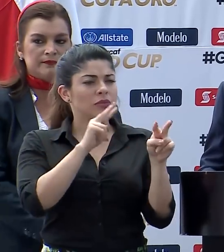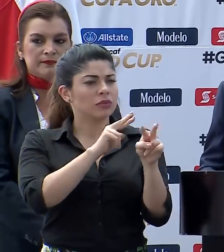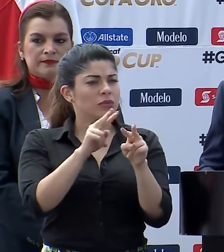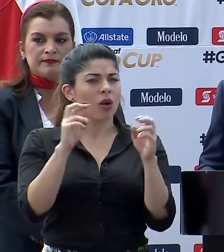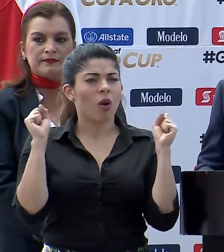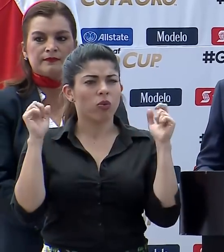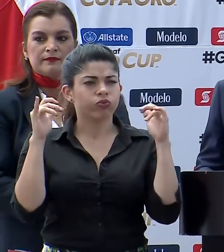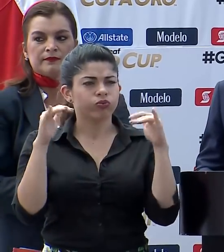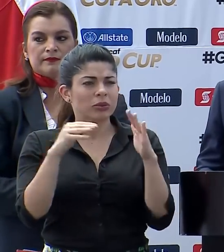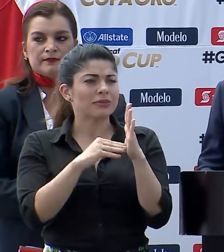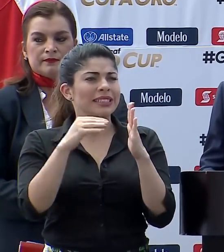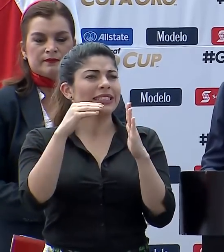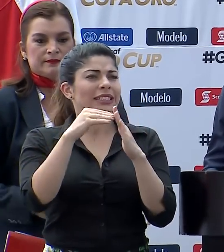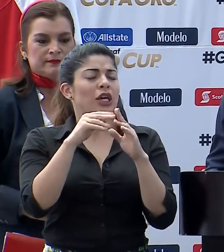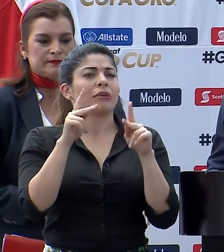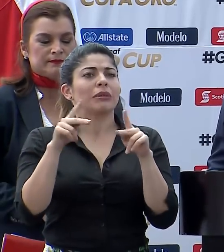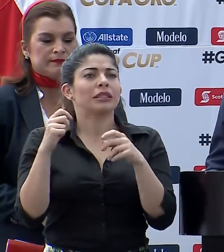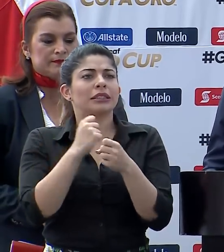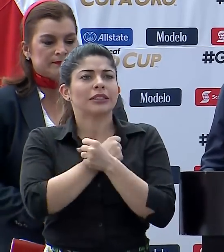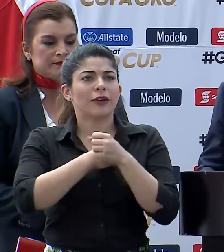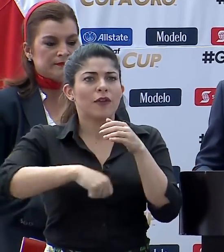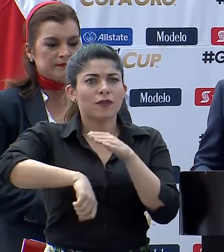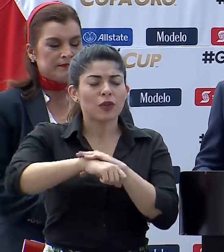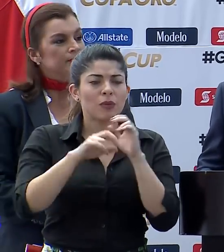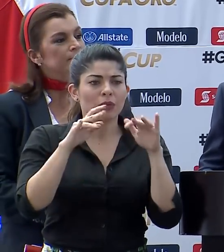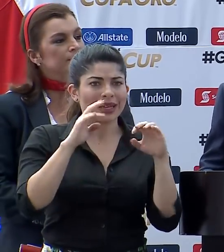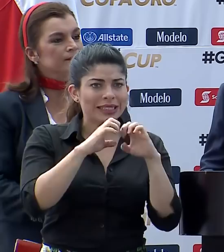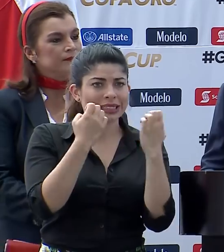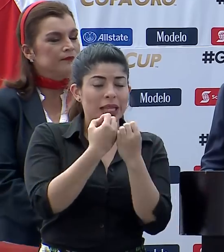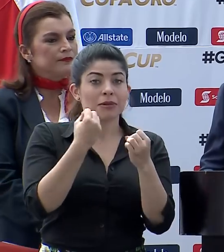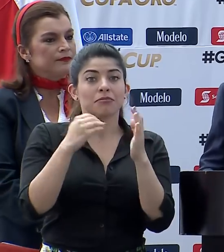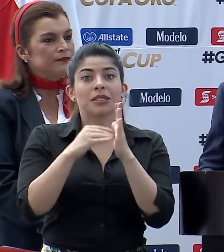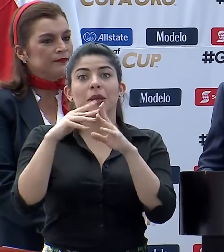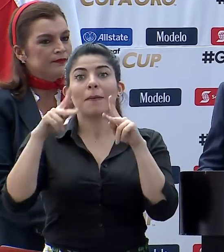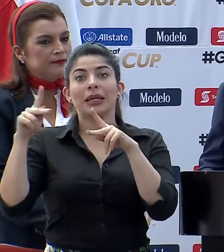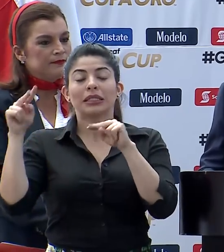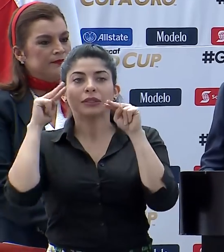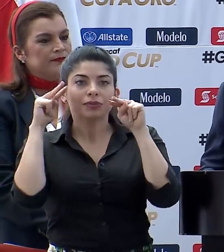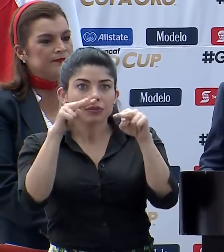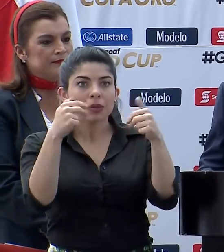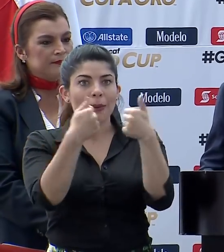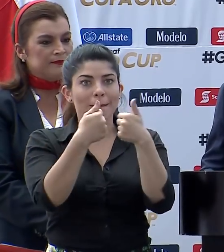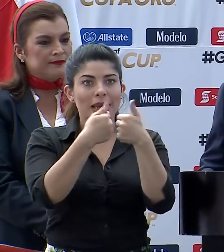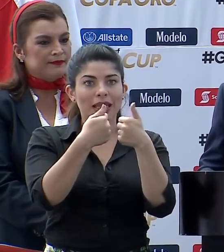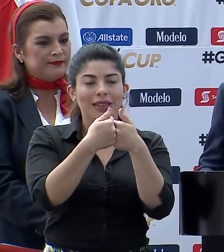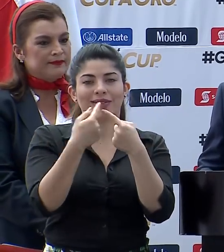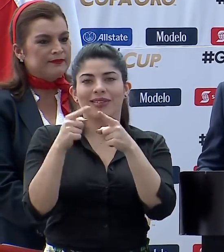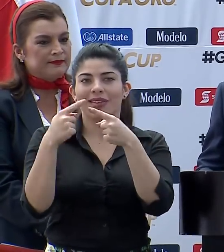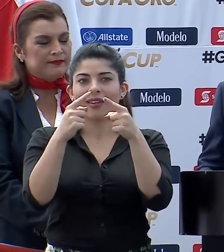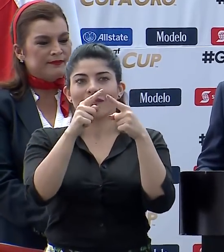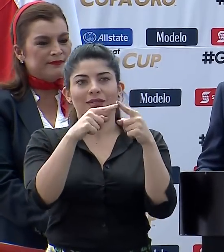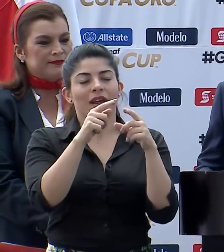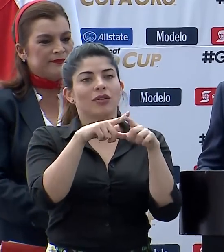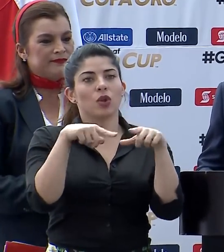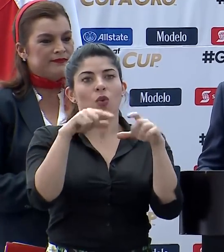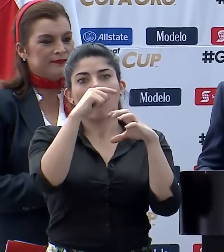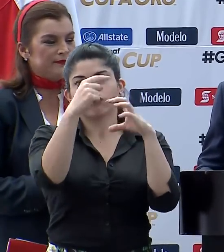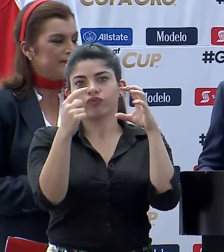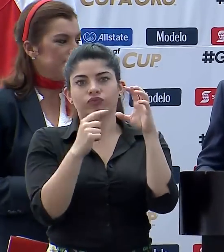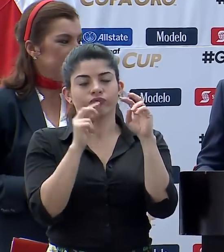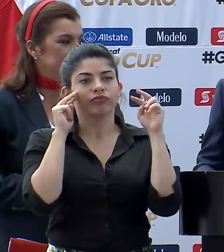a millones de aficionados a los estadios y a millones de televidentes que siguen los partidos desde distintas partes del